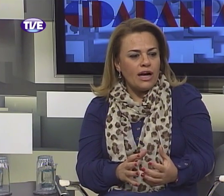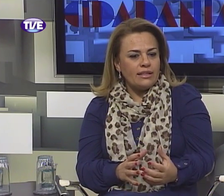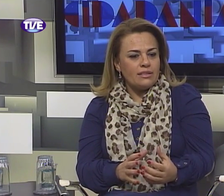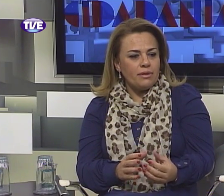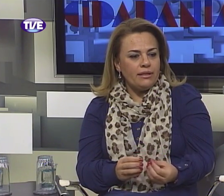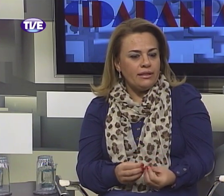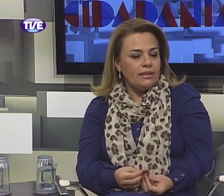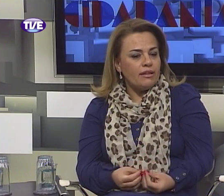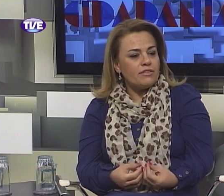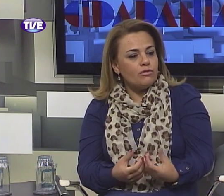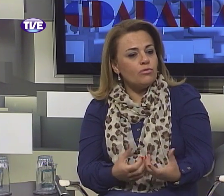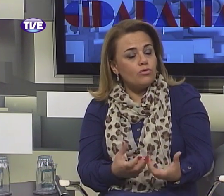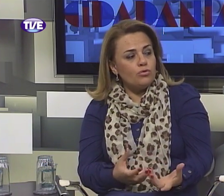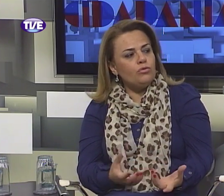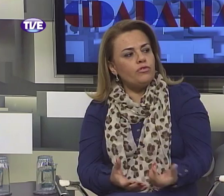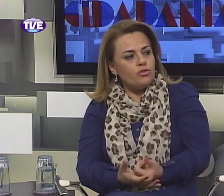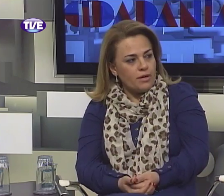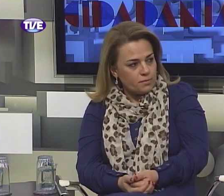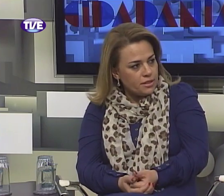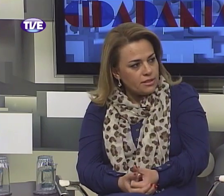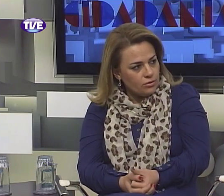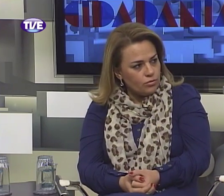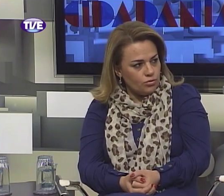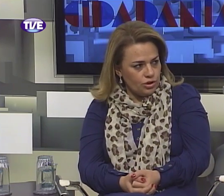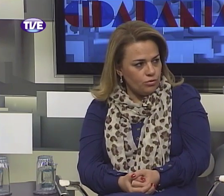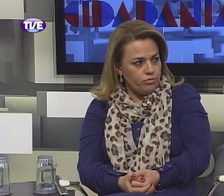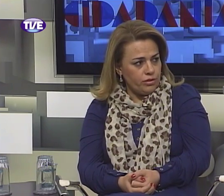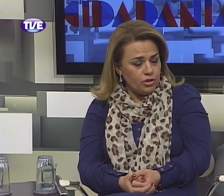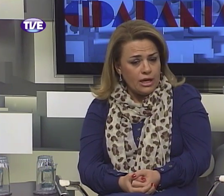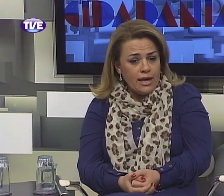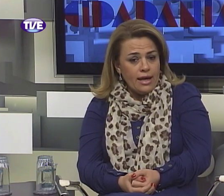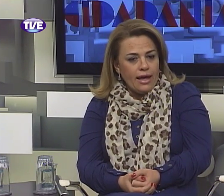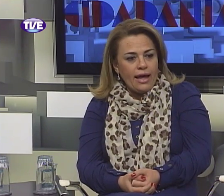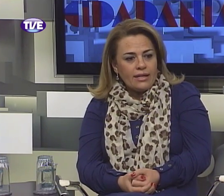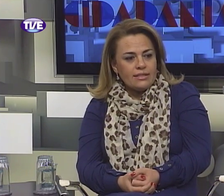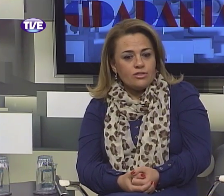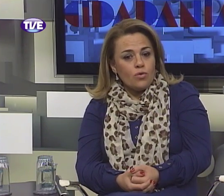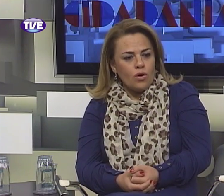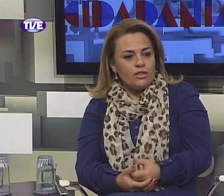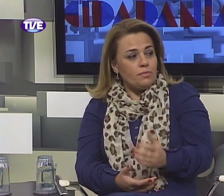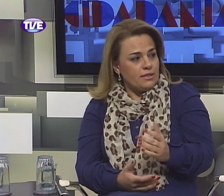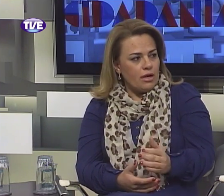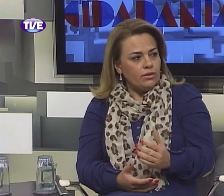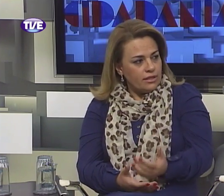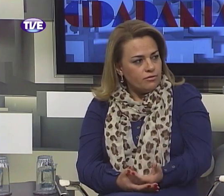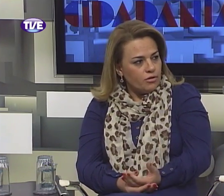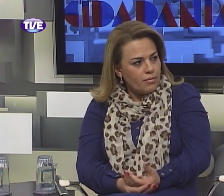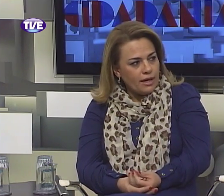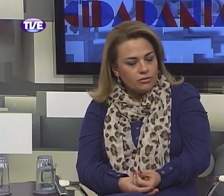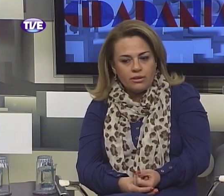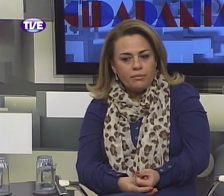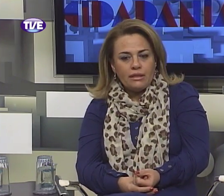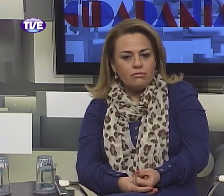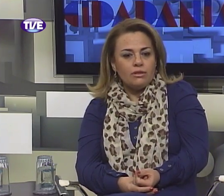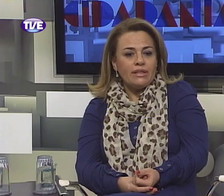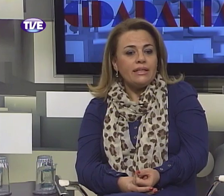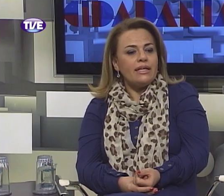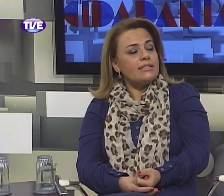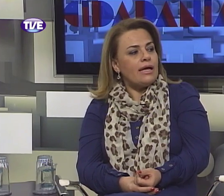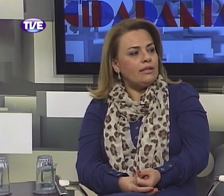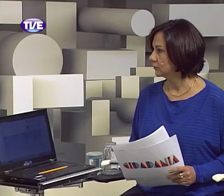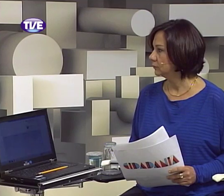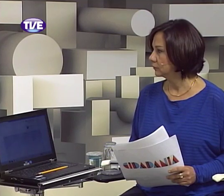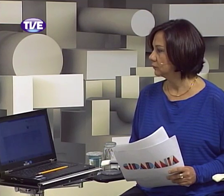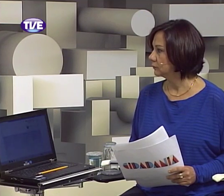oralização muito focadas também em tentar fazer com que o surdo fosse o mais parecido com o sujeito ouvinte. Essa escola especial, nesse formato, também não